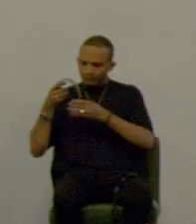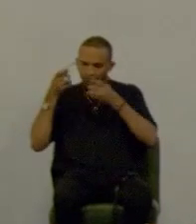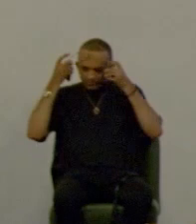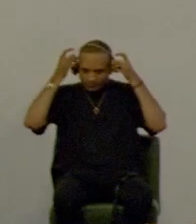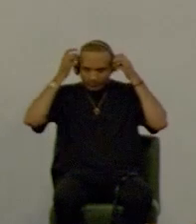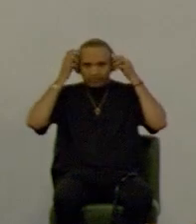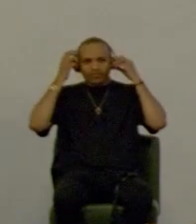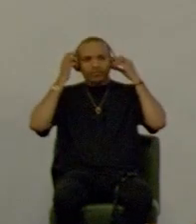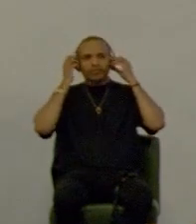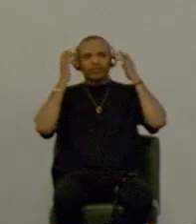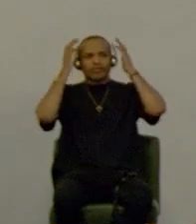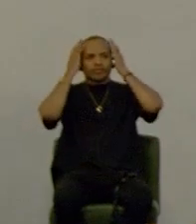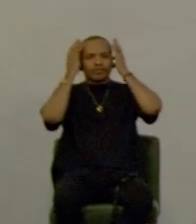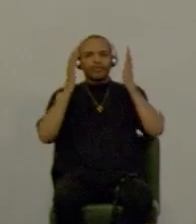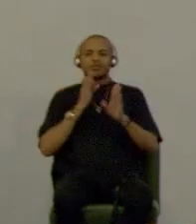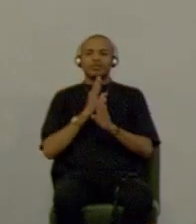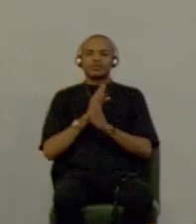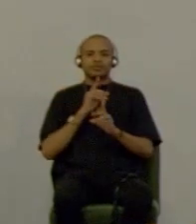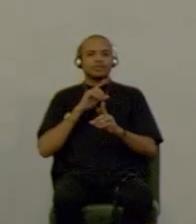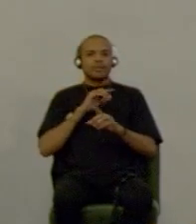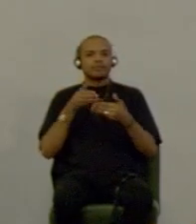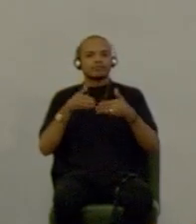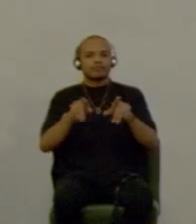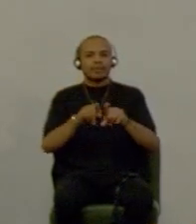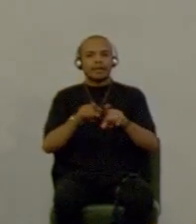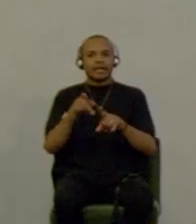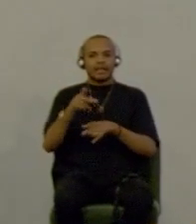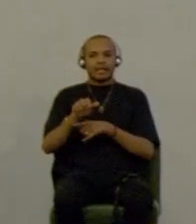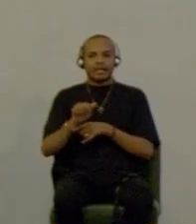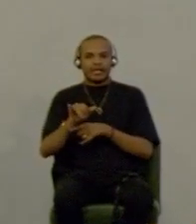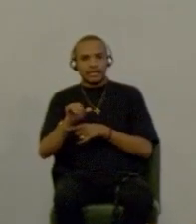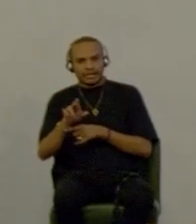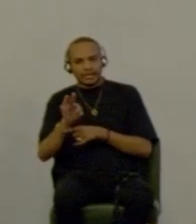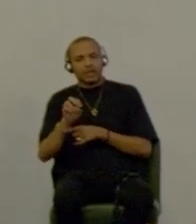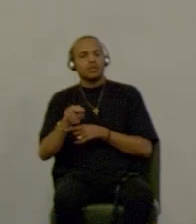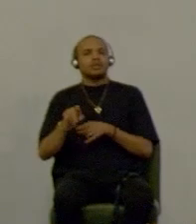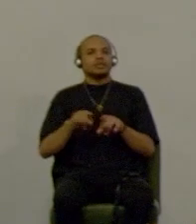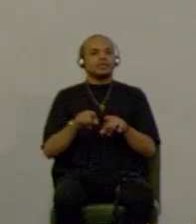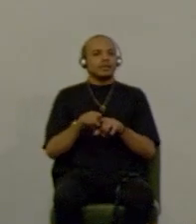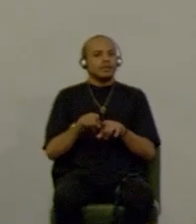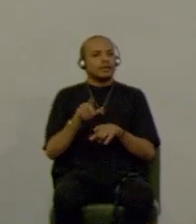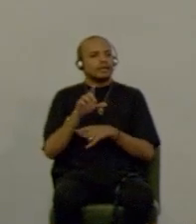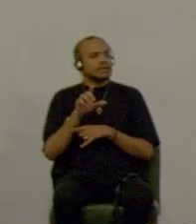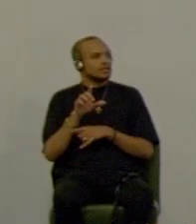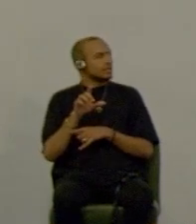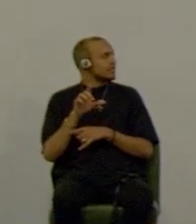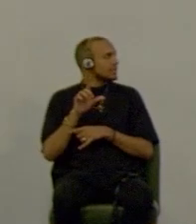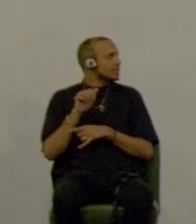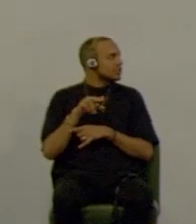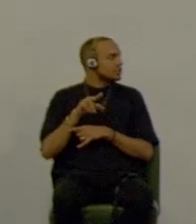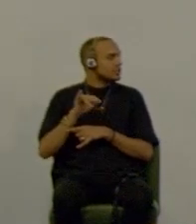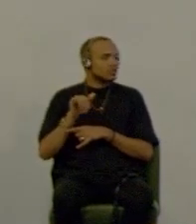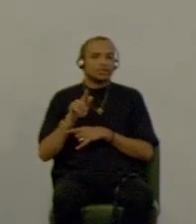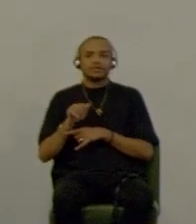O ano passado, o encontro de abertura contou com a participação do Ailton Krenak, do Emanuele Cottia e da Hannah Limuja. Esse